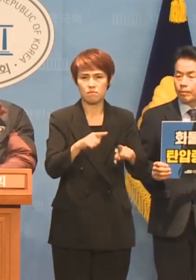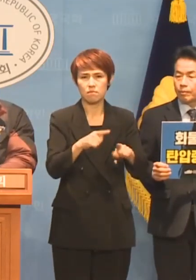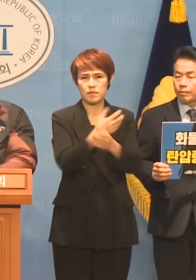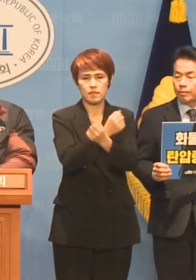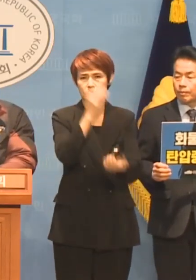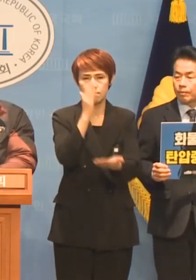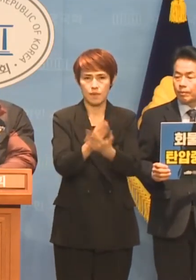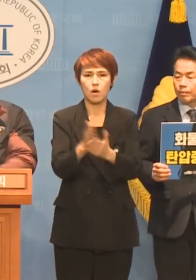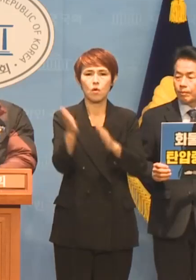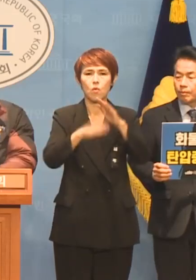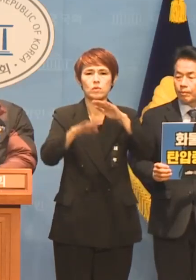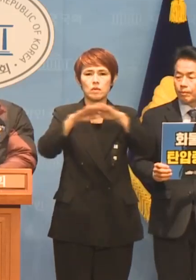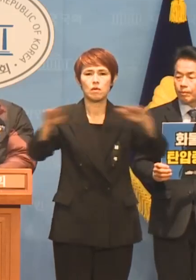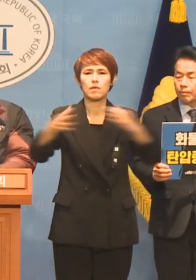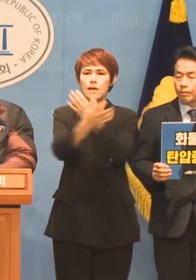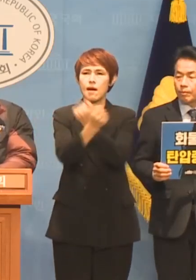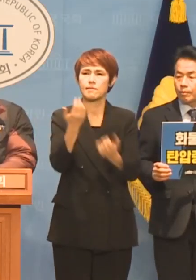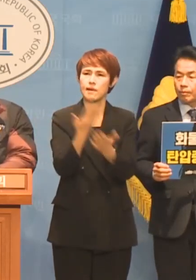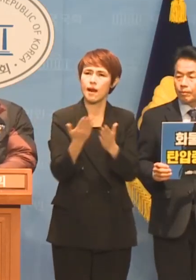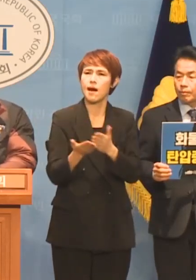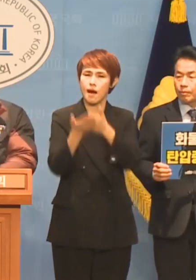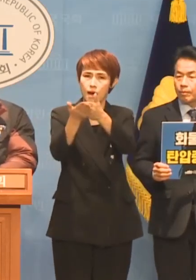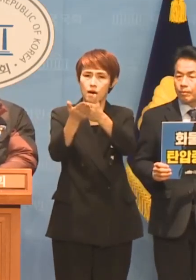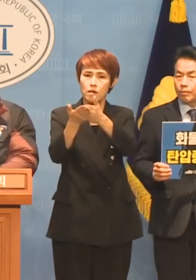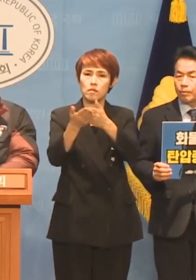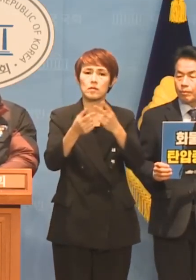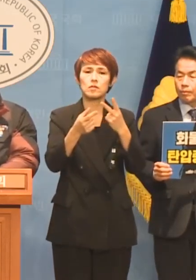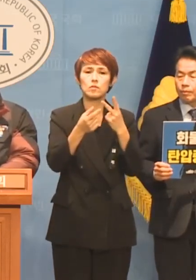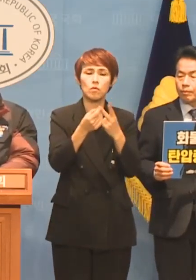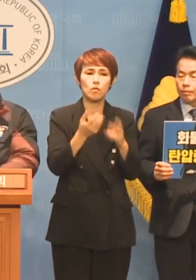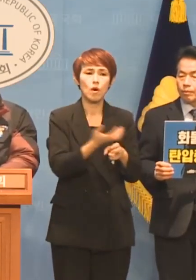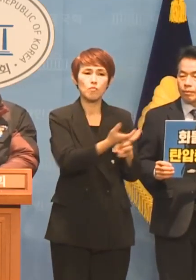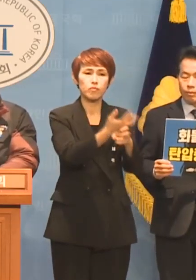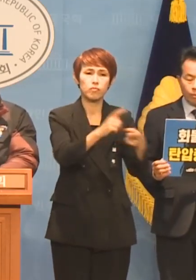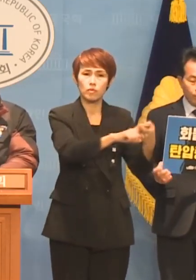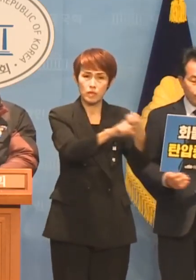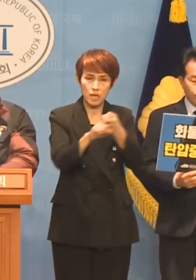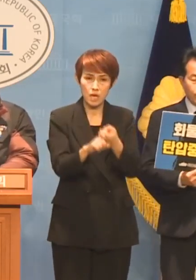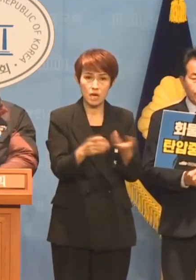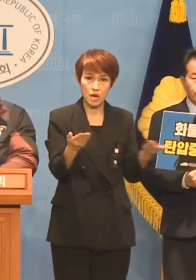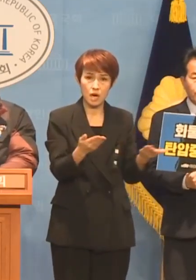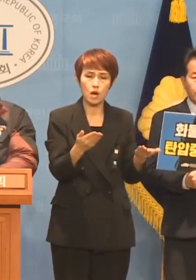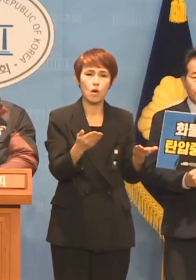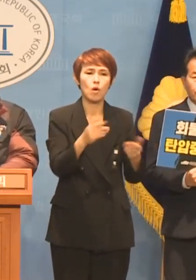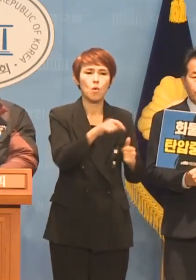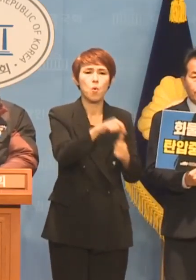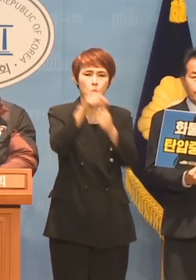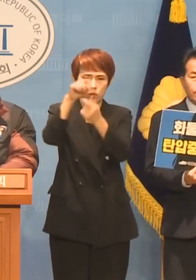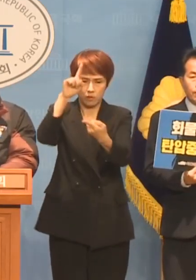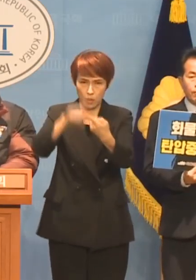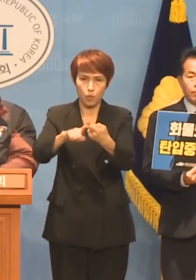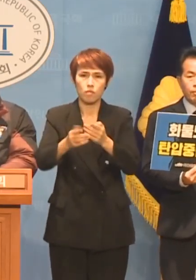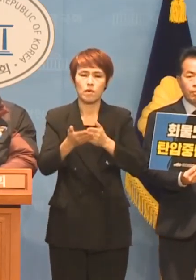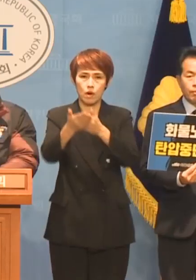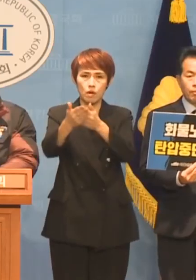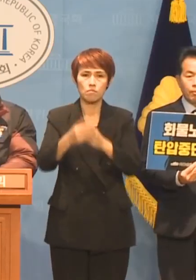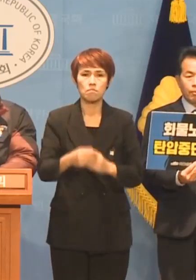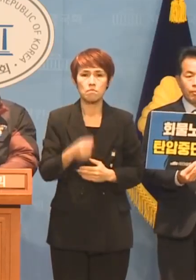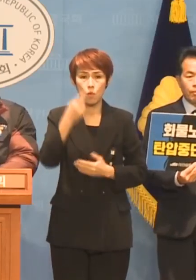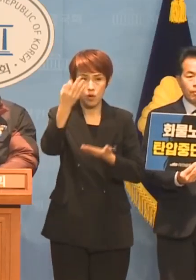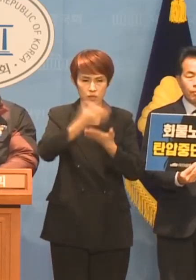공정계약을 체결하라. 2. 화물연대 조합원 전원 고용 승계를 하라. 3. 정당한